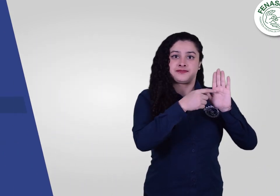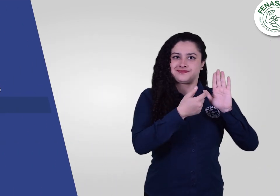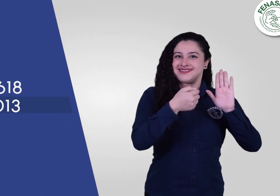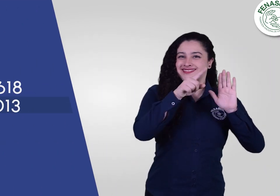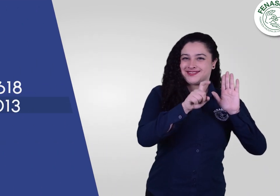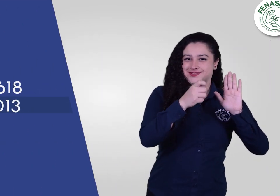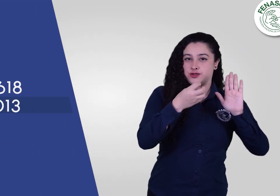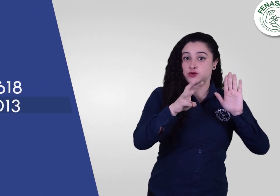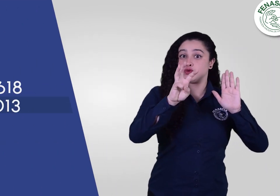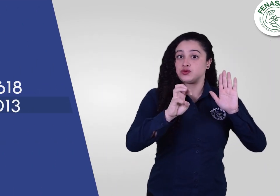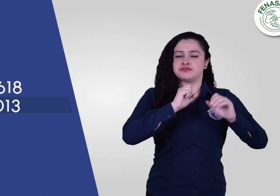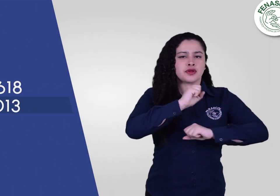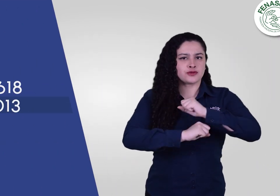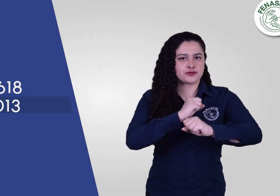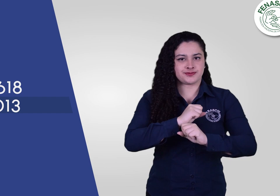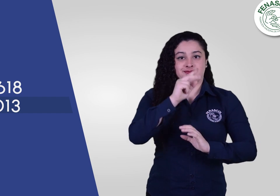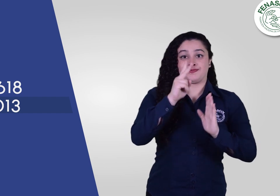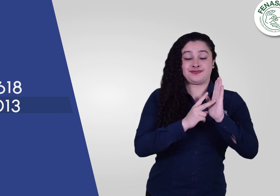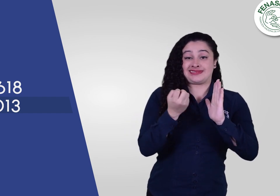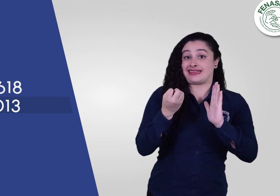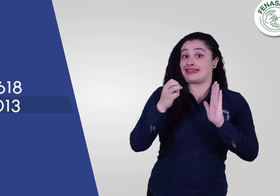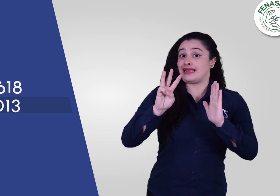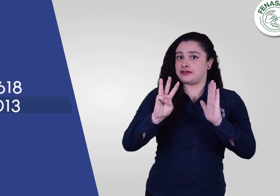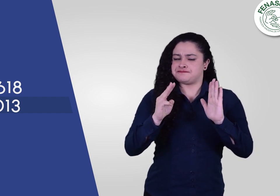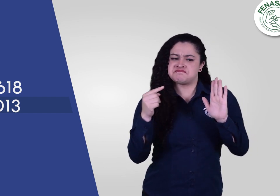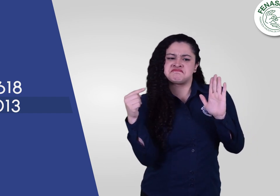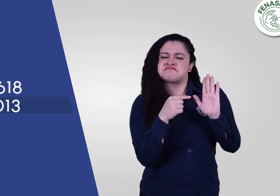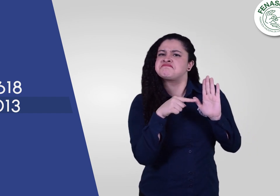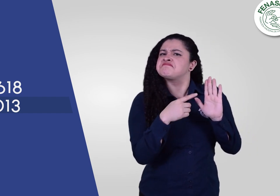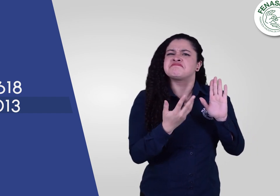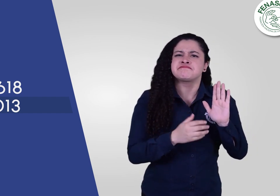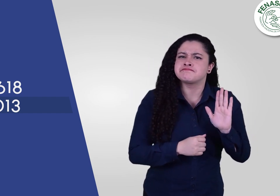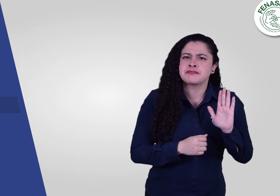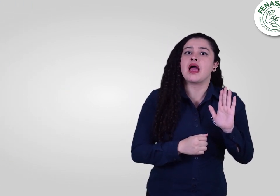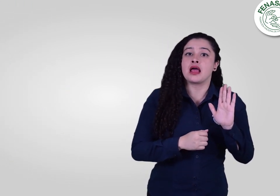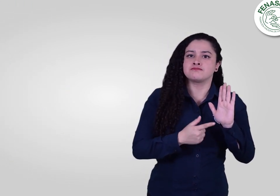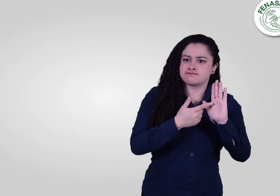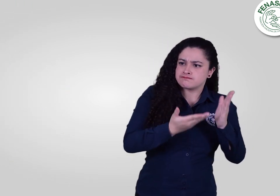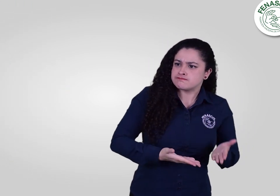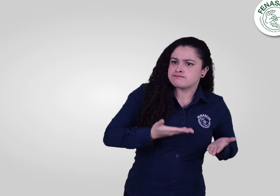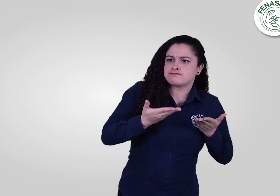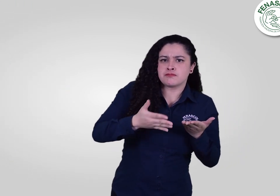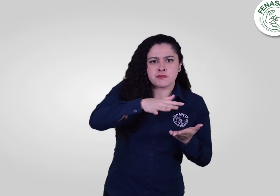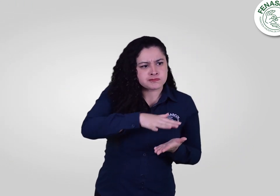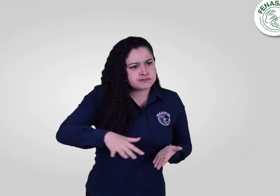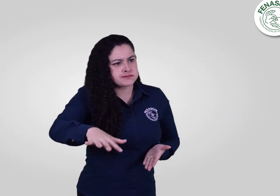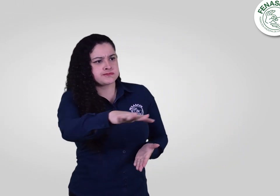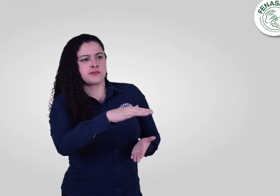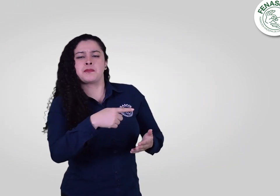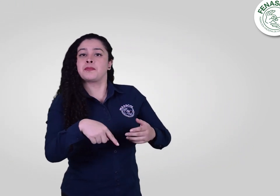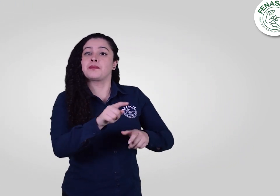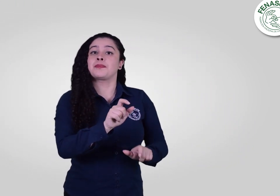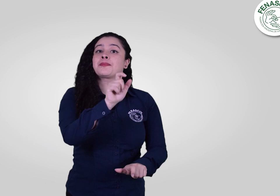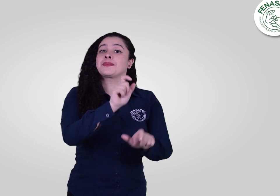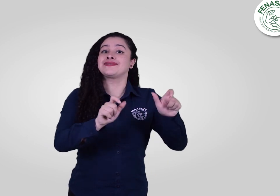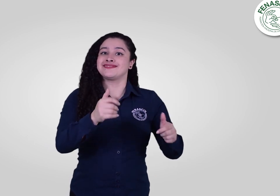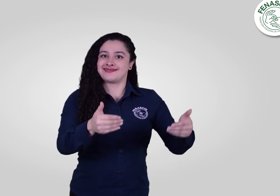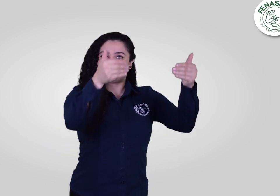la ley 1618 de 2013 por medio de la cual se establecen las disposiciones para